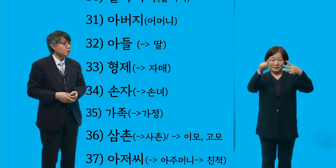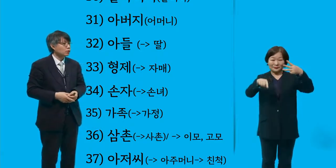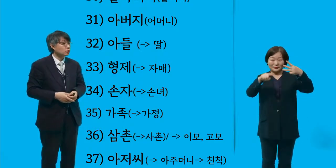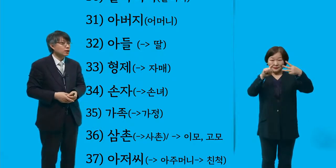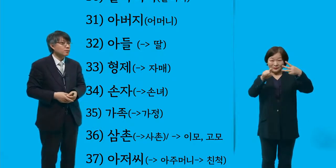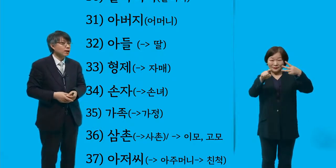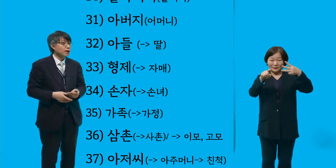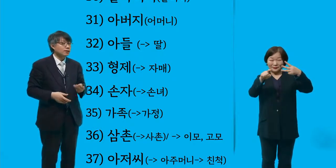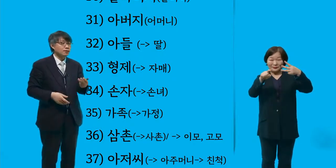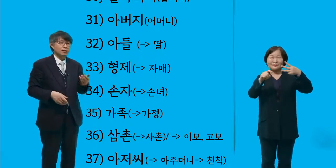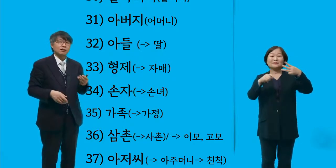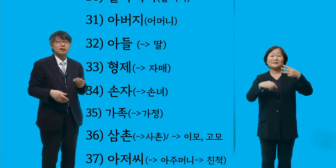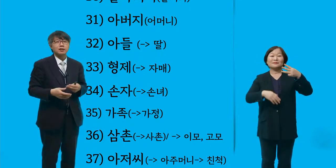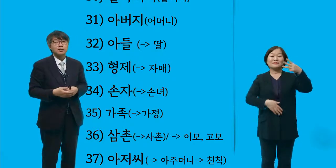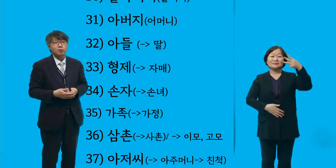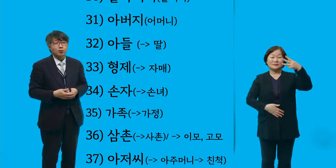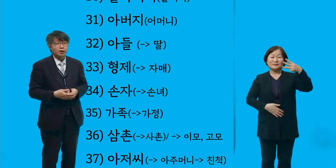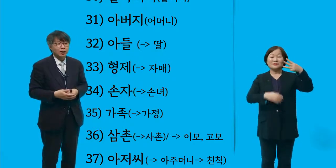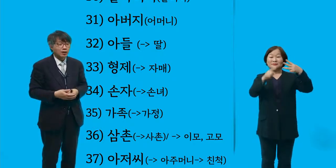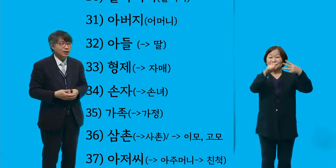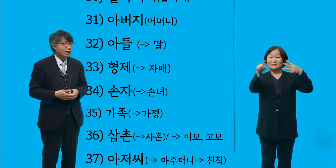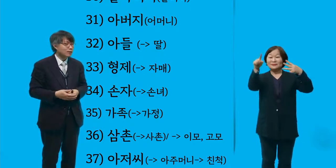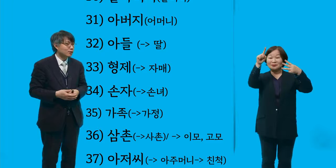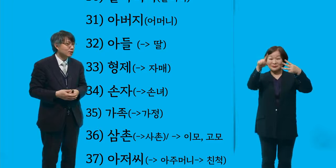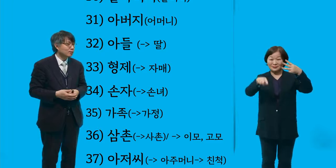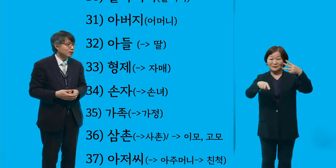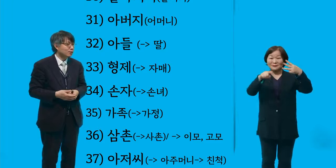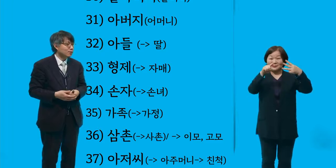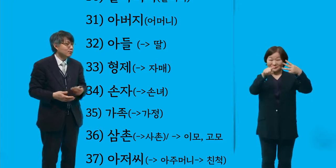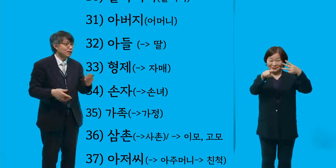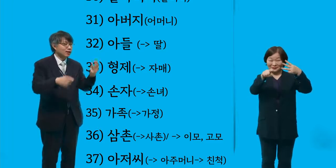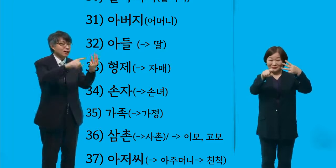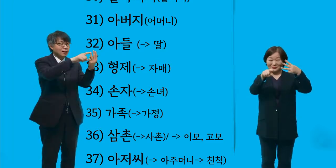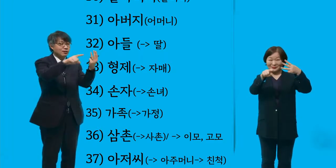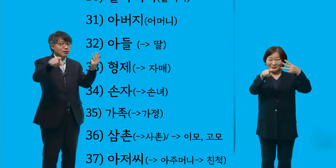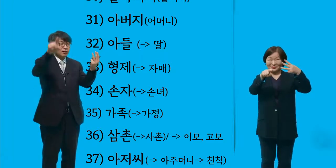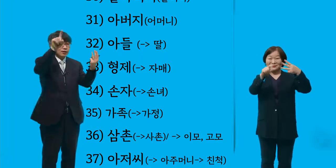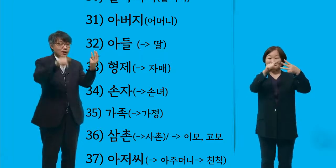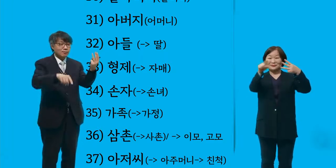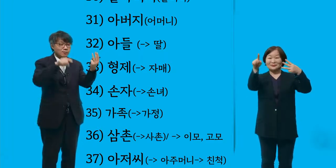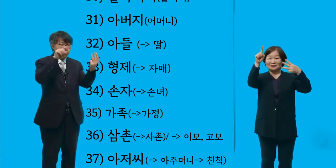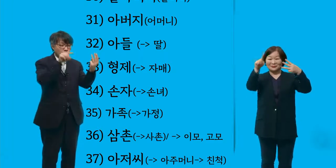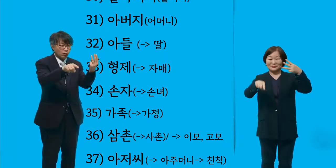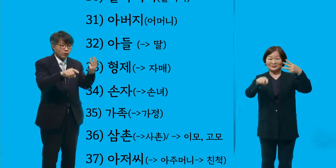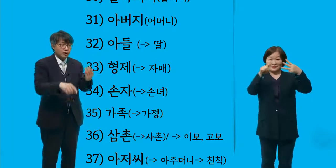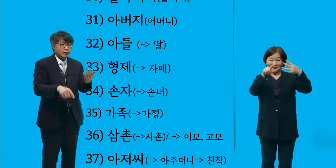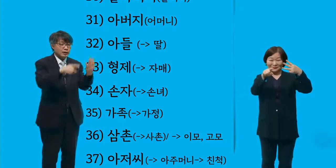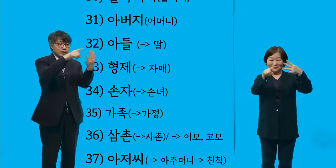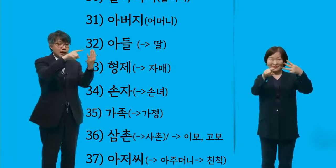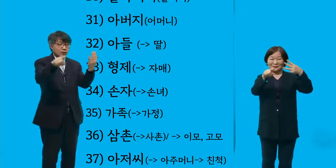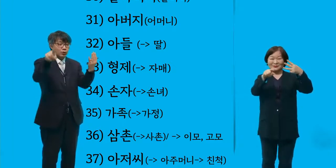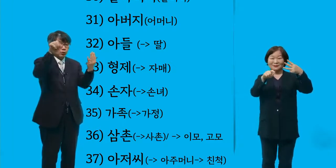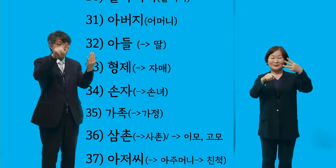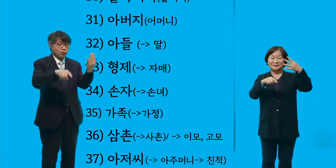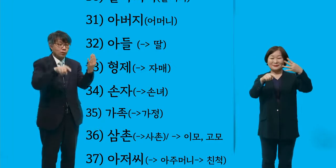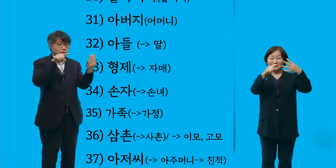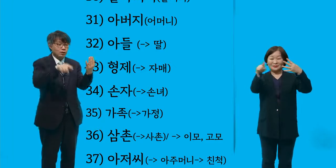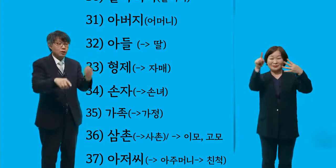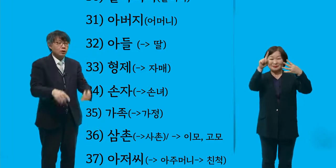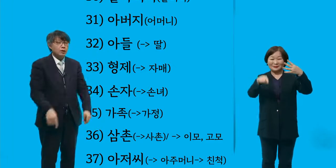초자 씁니다. 자, 나는 한자를 모르겠다 생각하시면 그림을 그리시면 됩니다. 그냥 따라서 삼촌, 사촌.